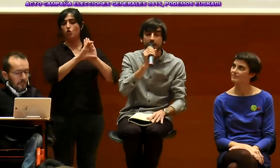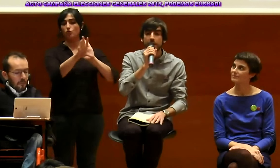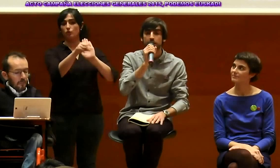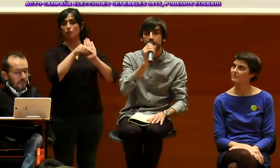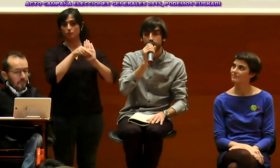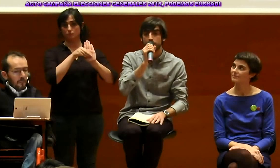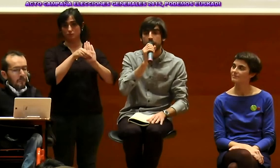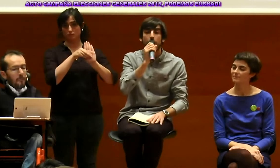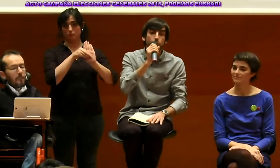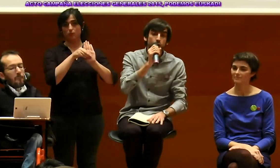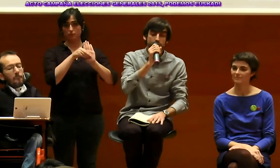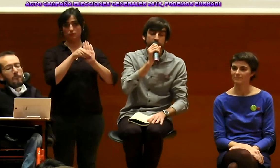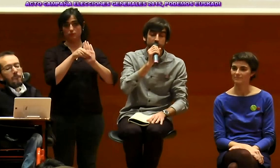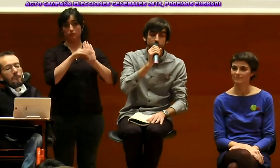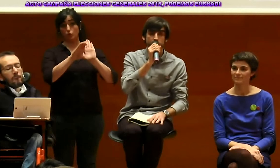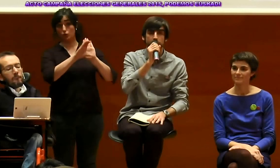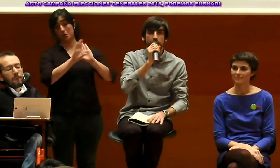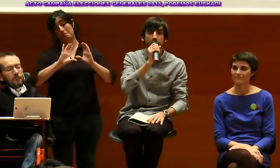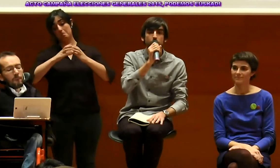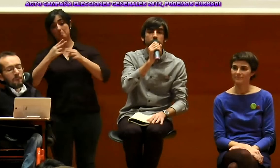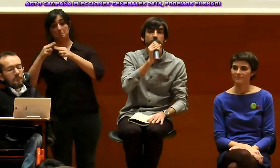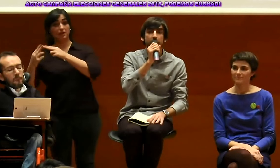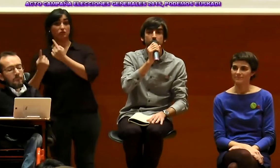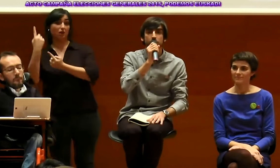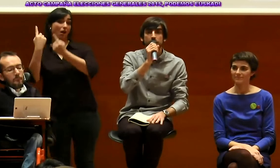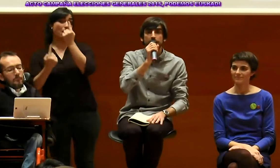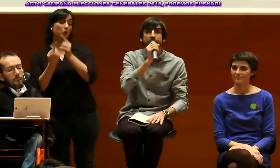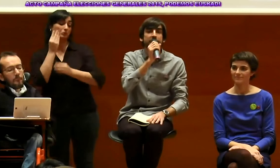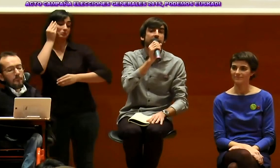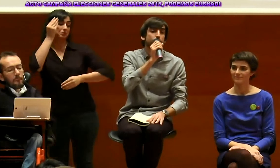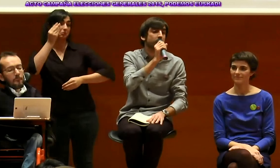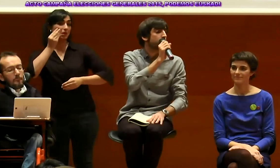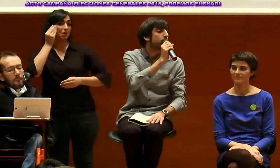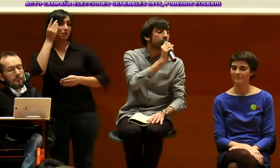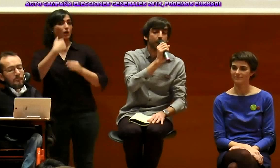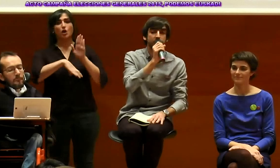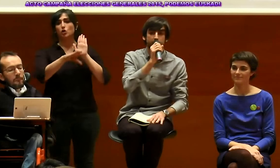que algunos partidos han considerado tenía que